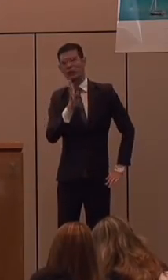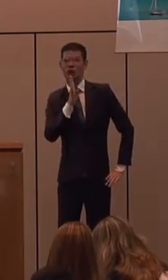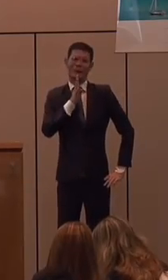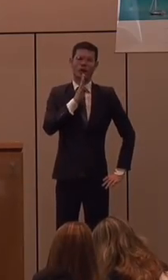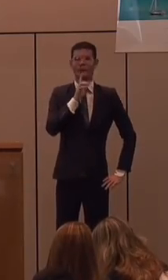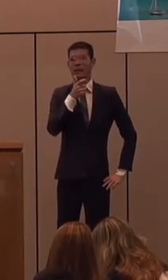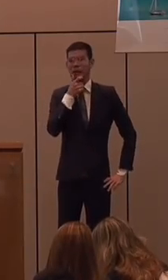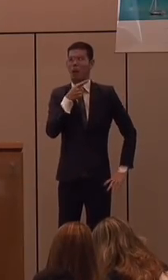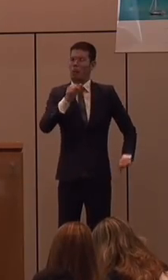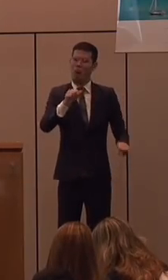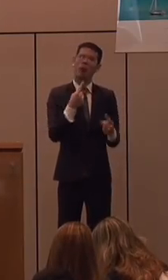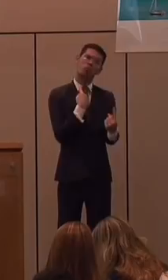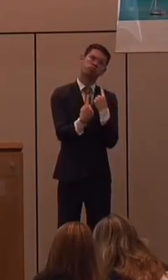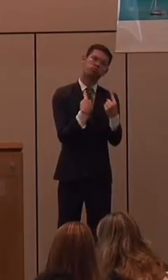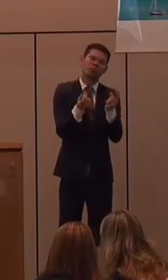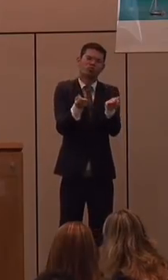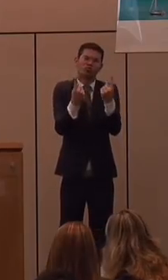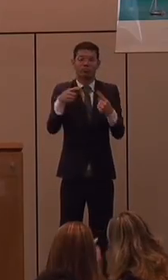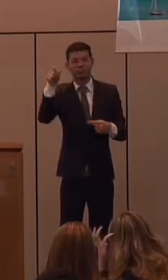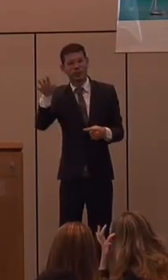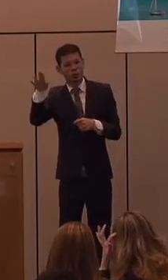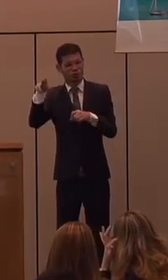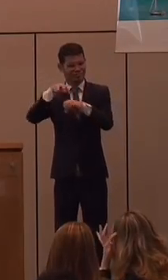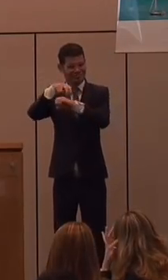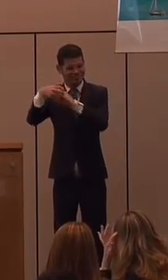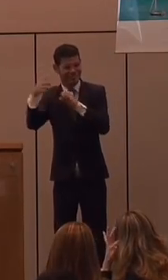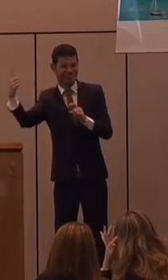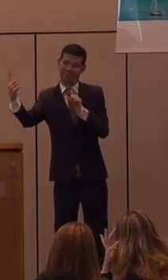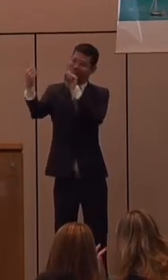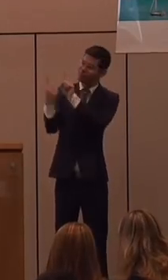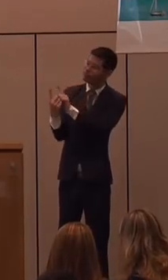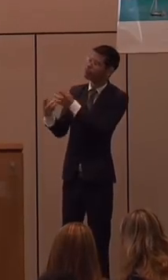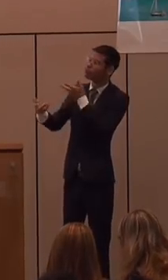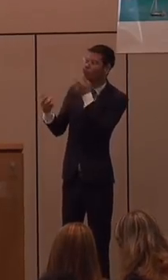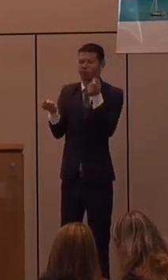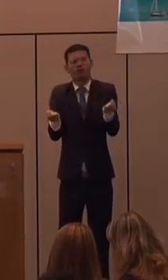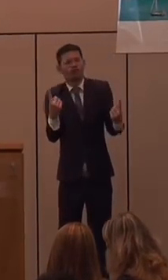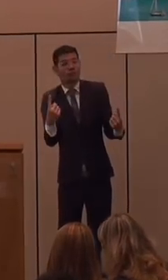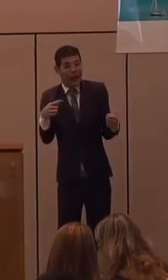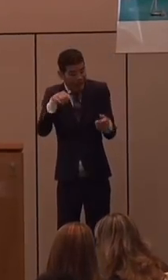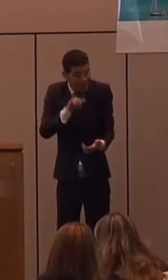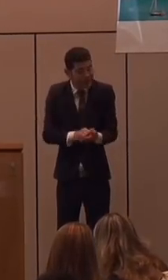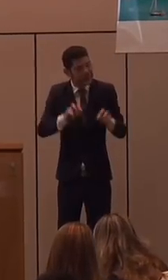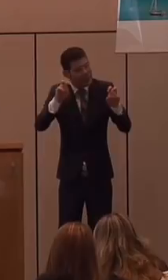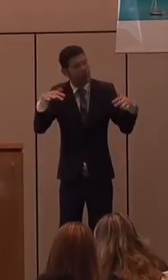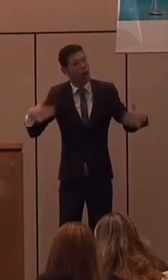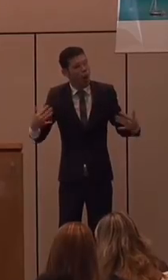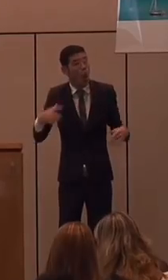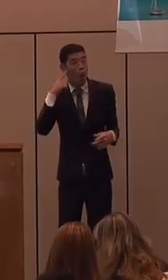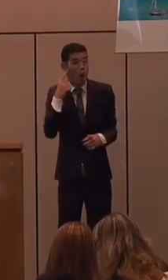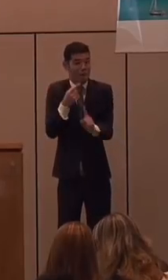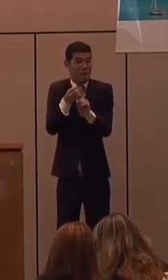conversación y entender lo que le está diciendo ese turista esos esos son cosas históricas que estamos haciendo hoy día aquí en colombia